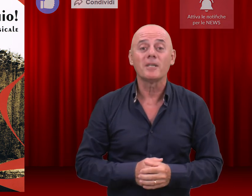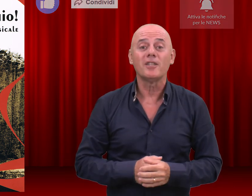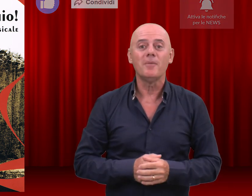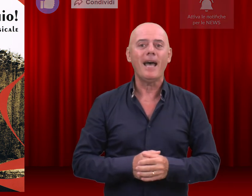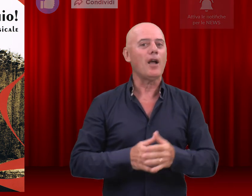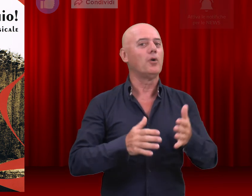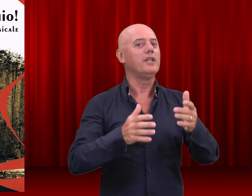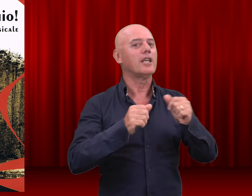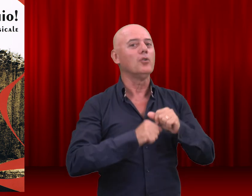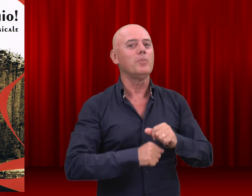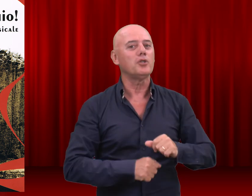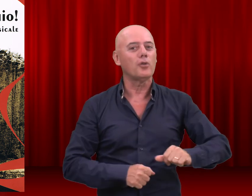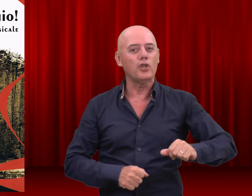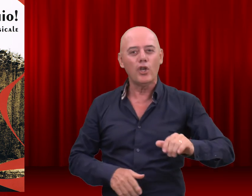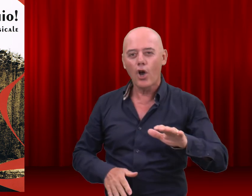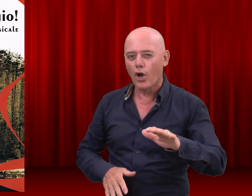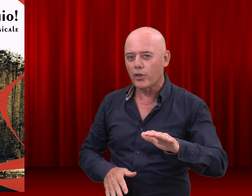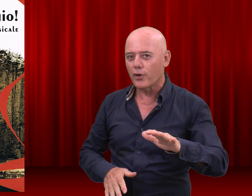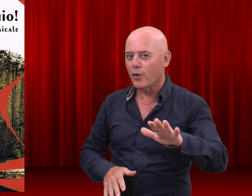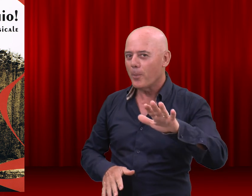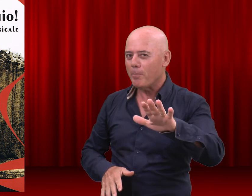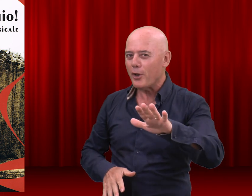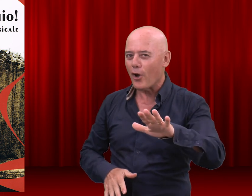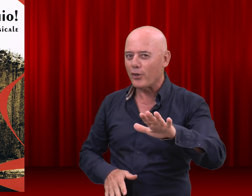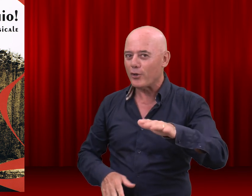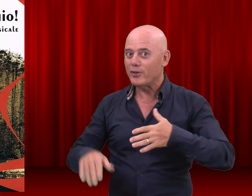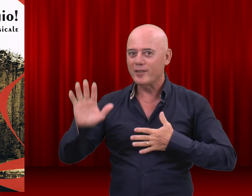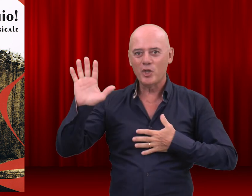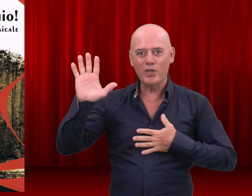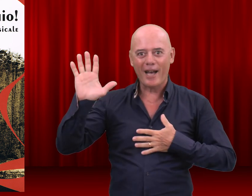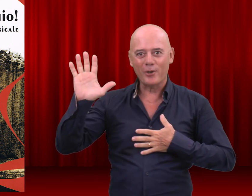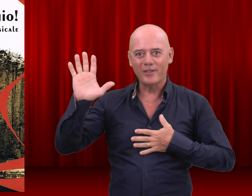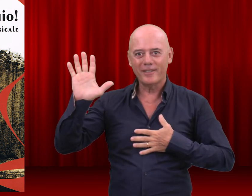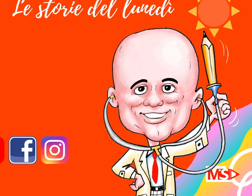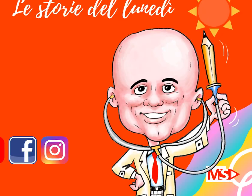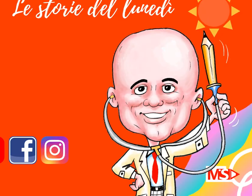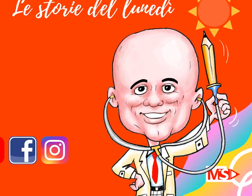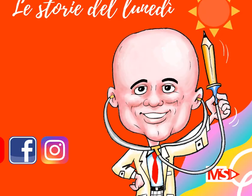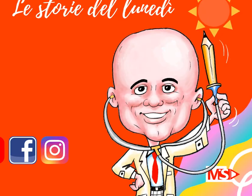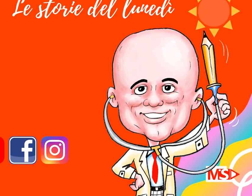prossima settimana con il secondo episodio di Occhio, Pinocchio. Ciao!